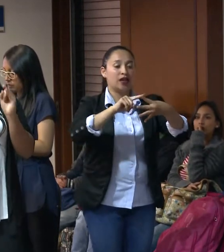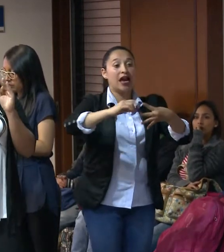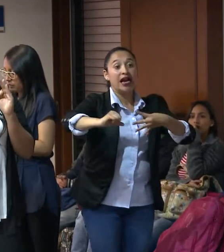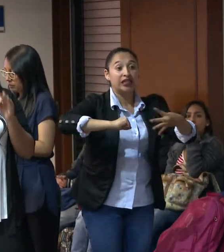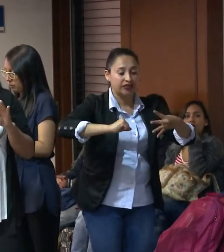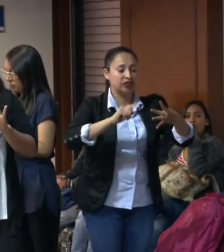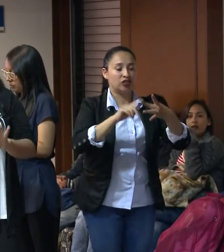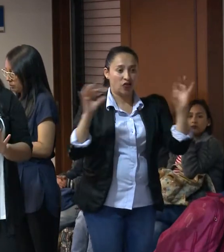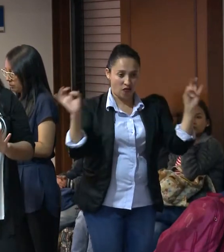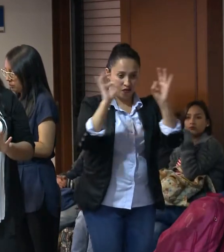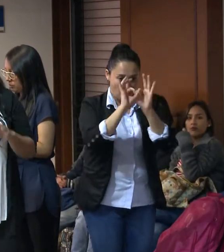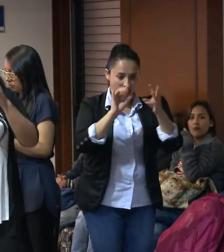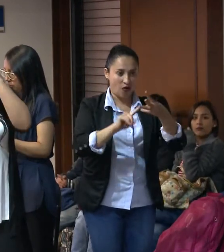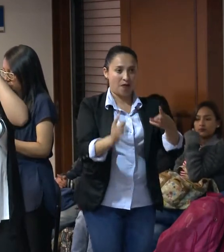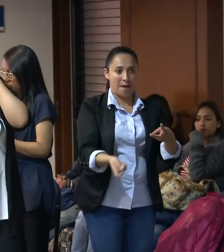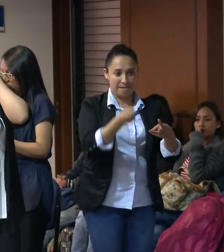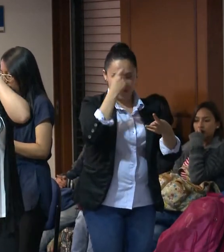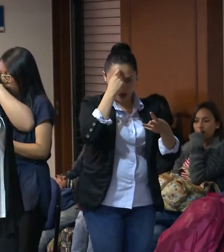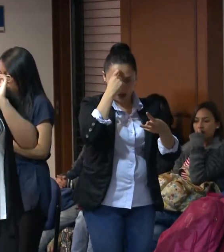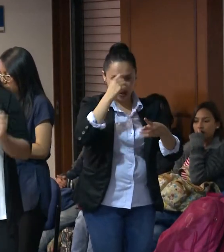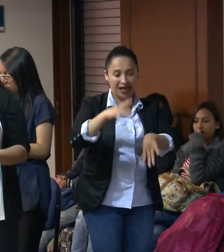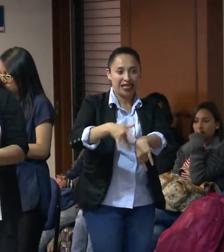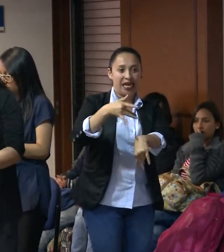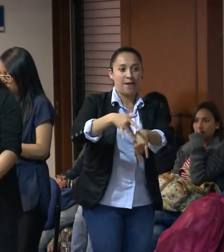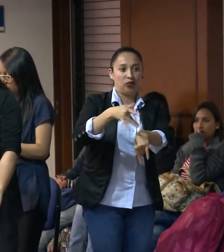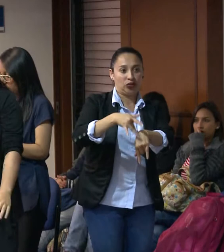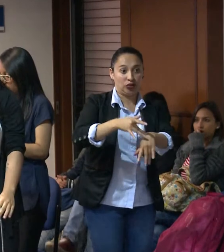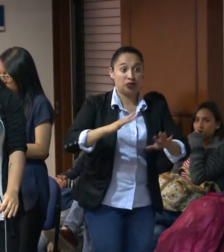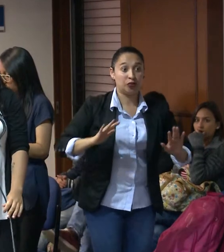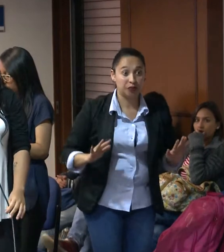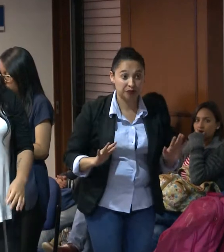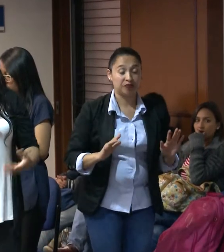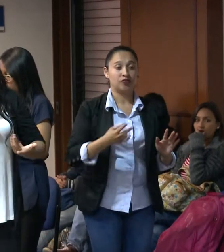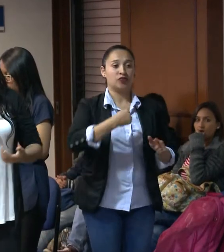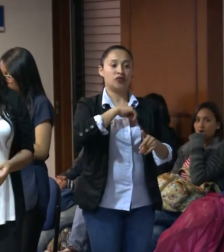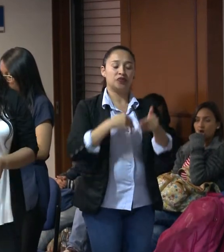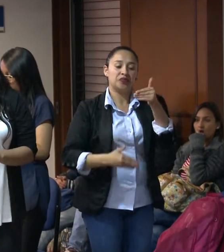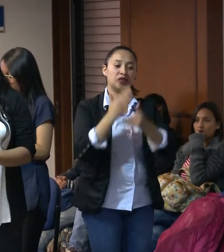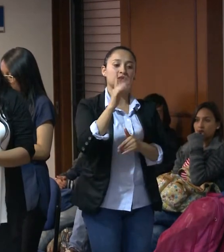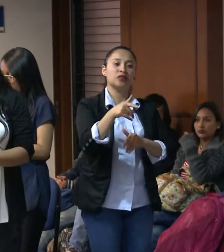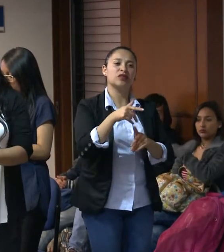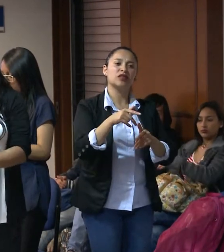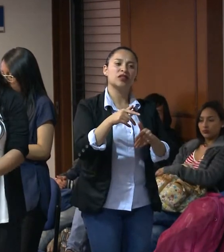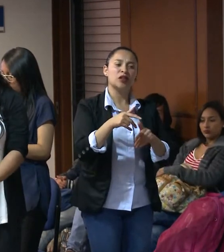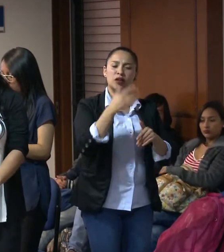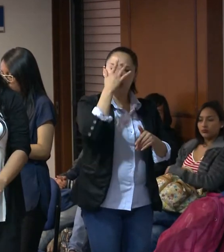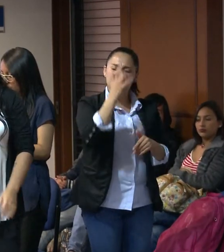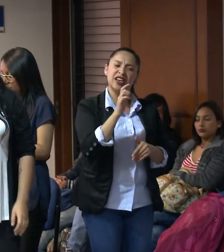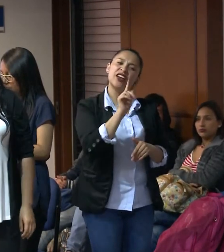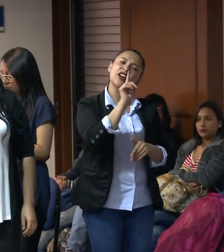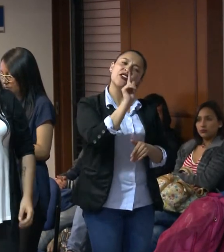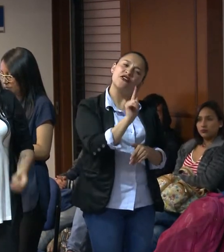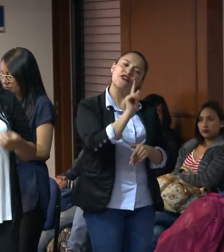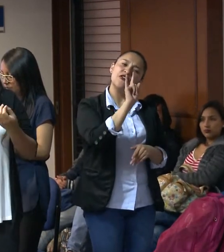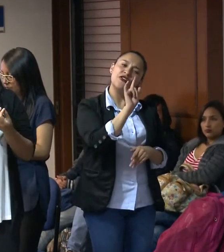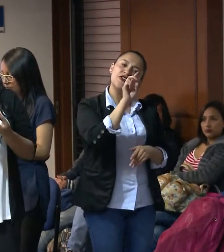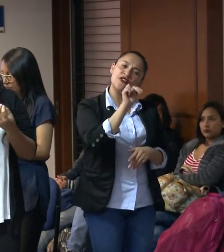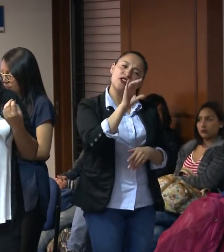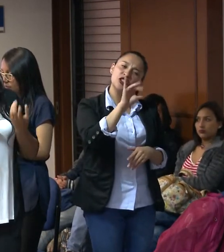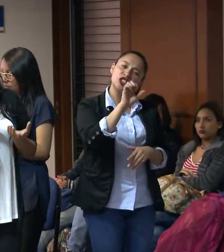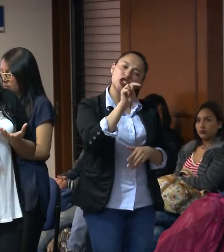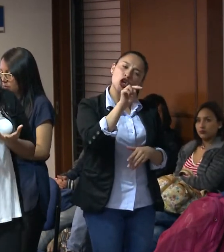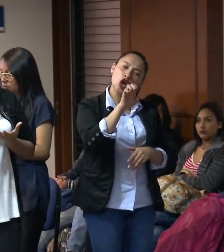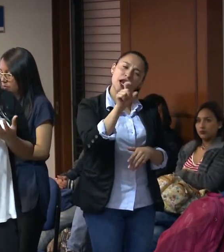activación, foco, memoria y emoción. Bueno, entonces, empezando por qué son funciones ejecutivas, son un conjunto de